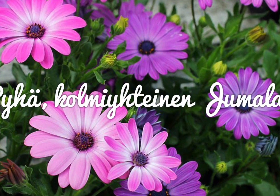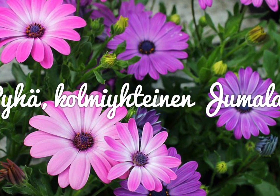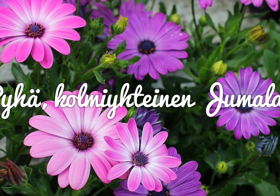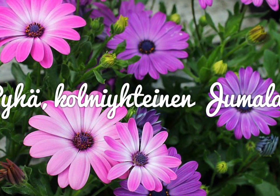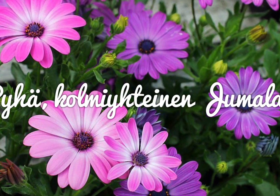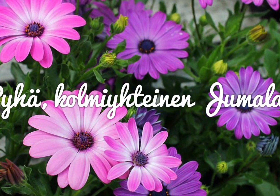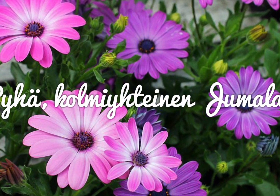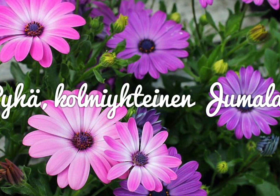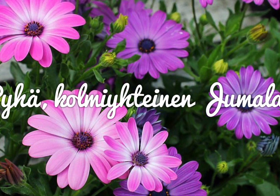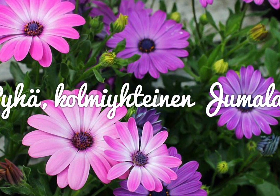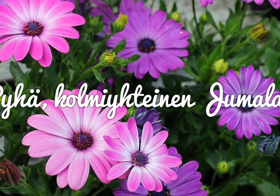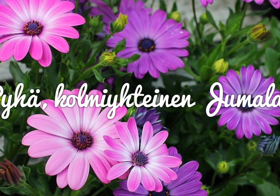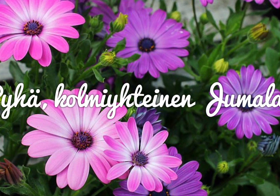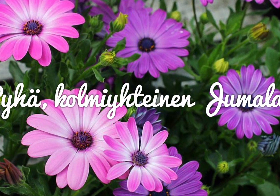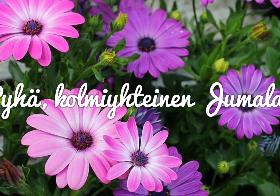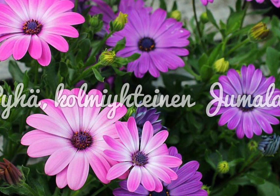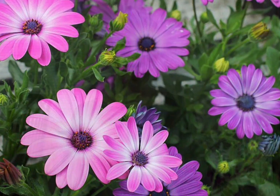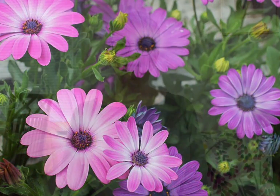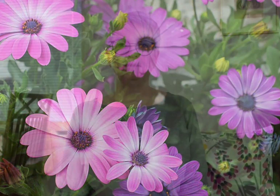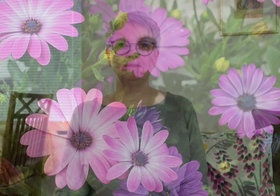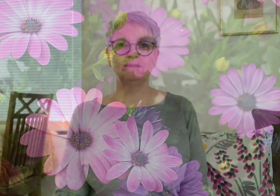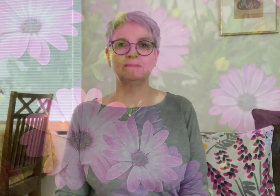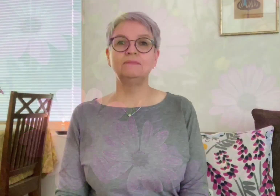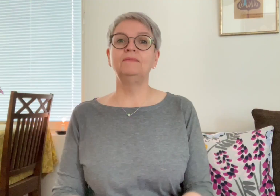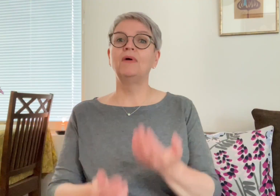Pyhä kolmiyhteinen Jumala.